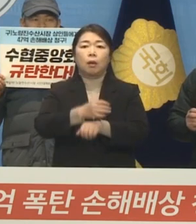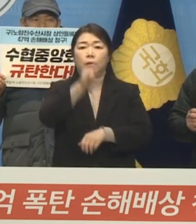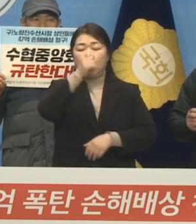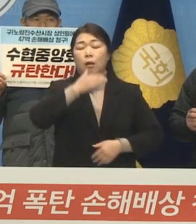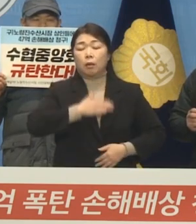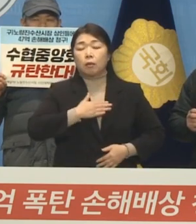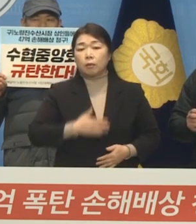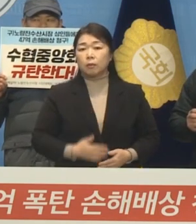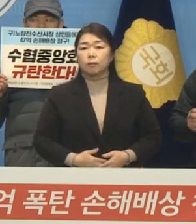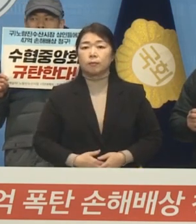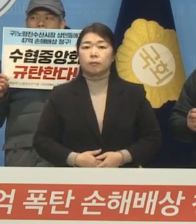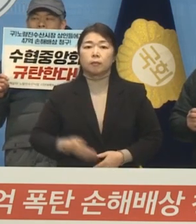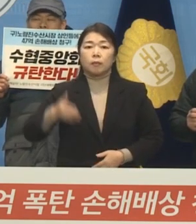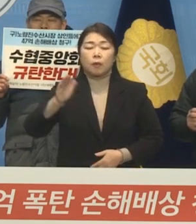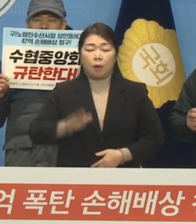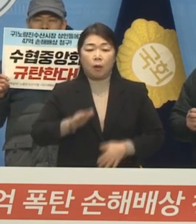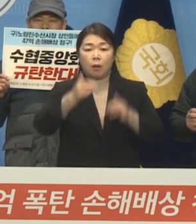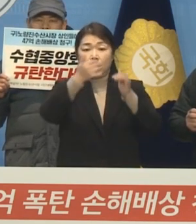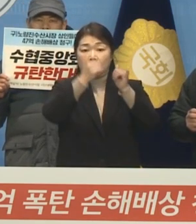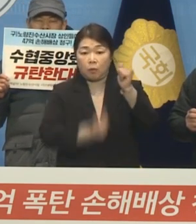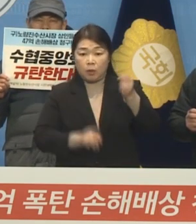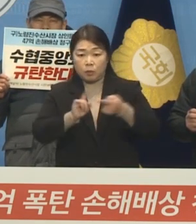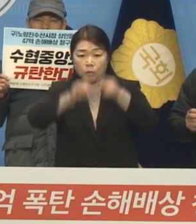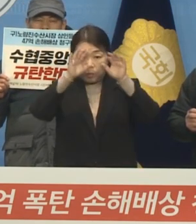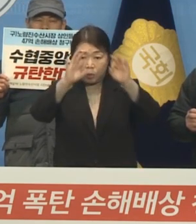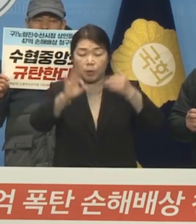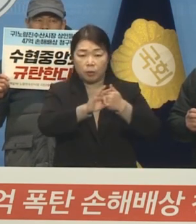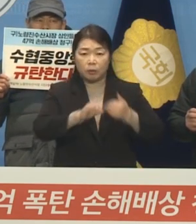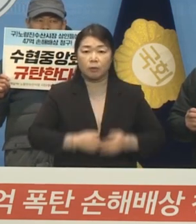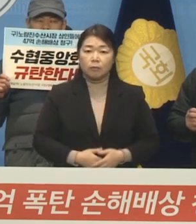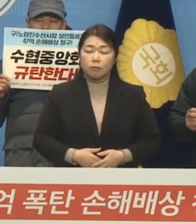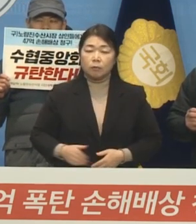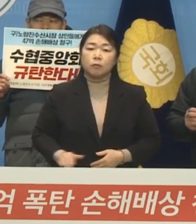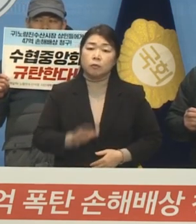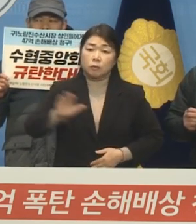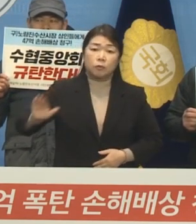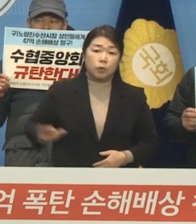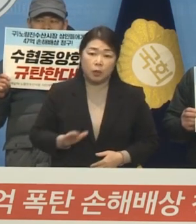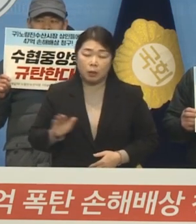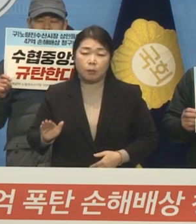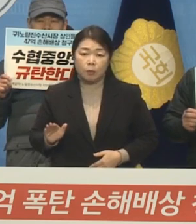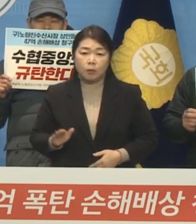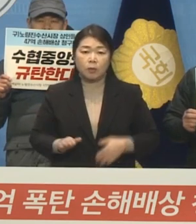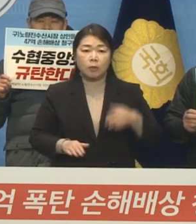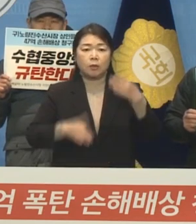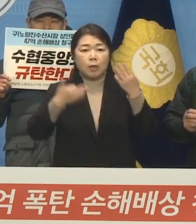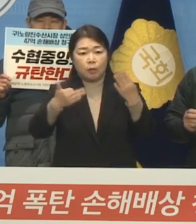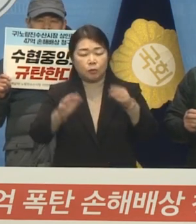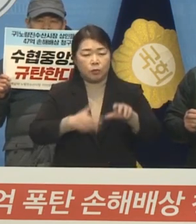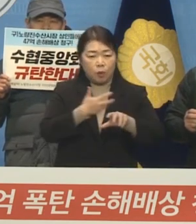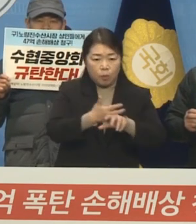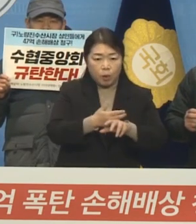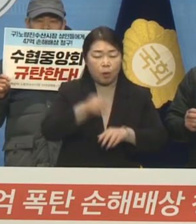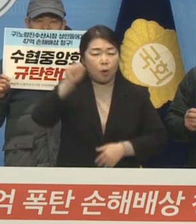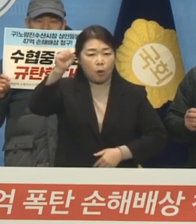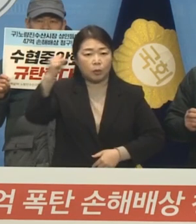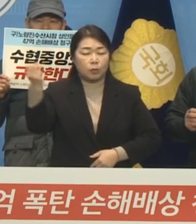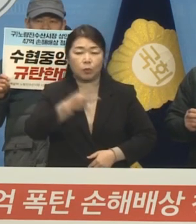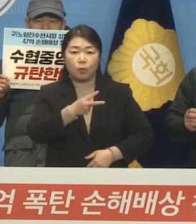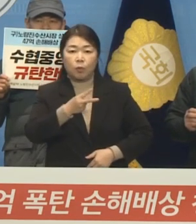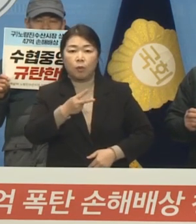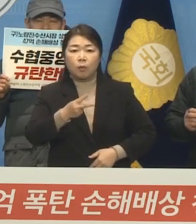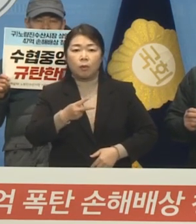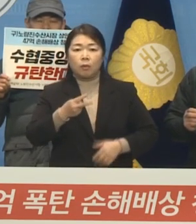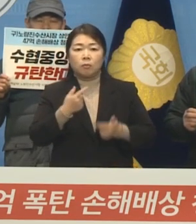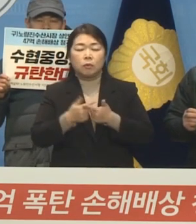있습니다. 그런데 이제 역사적으로 봤을 때 저희가 4.19 혁명, 그다음에 이제 부마